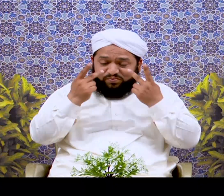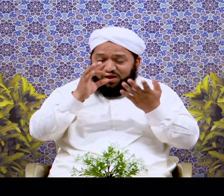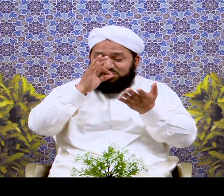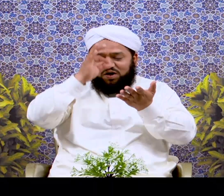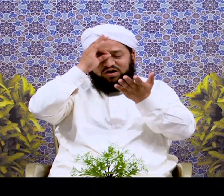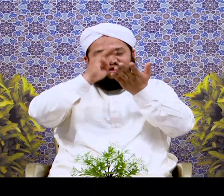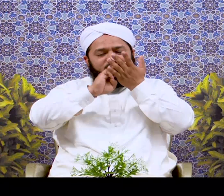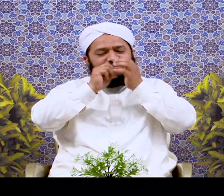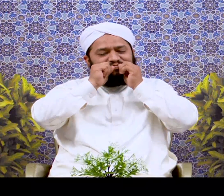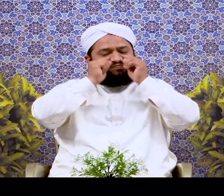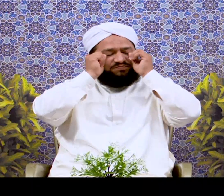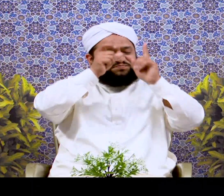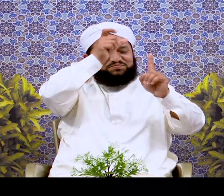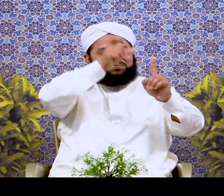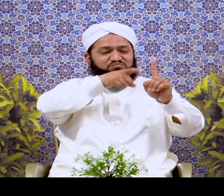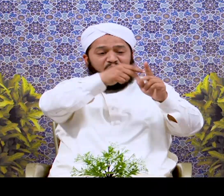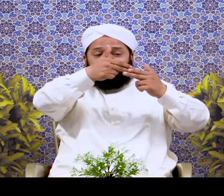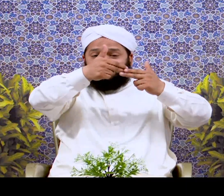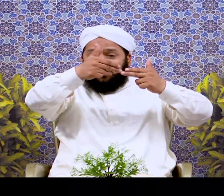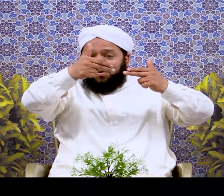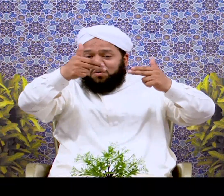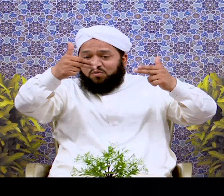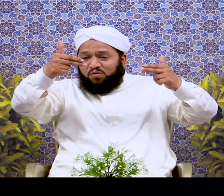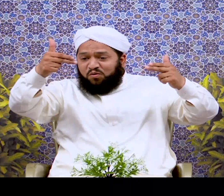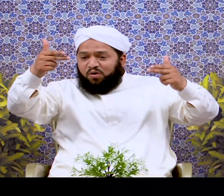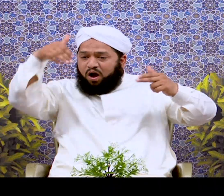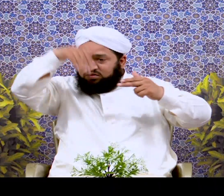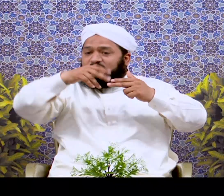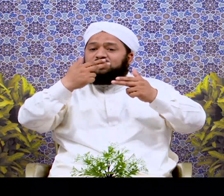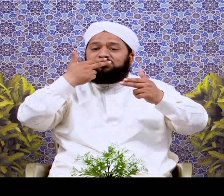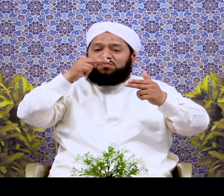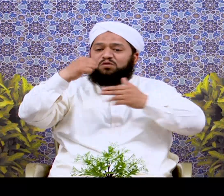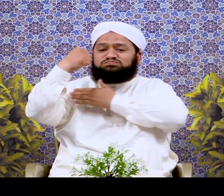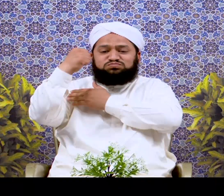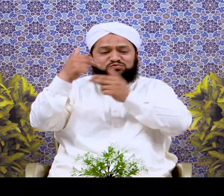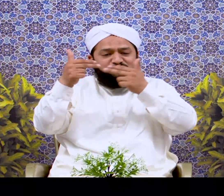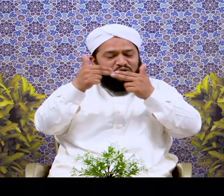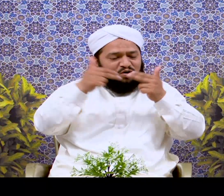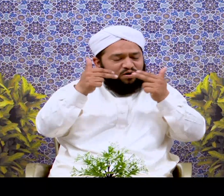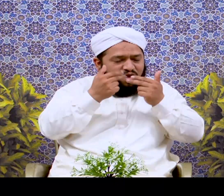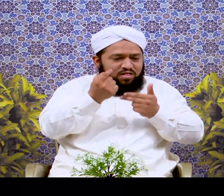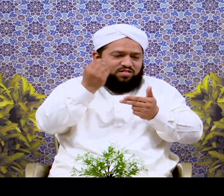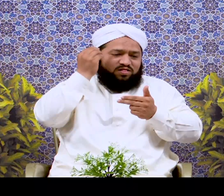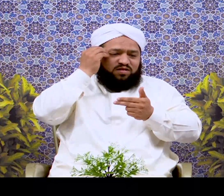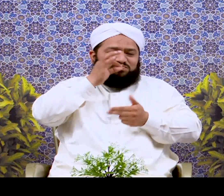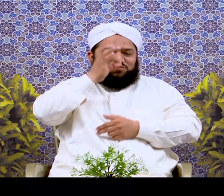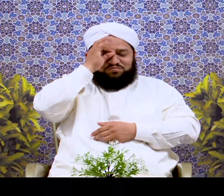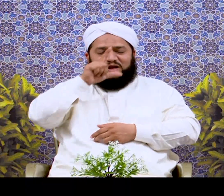علیہ وآلہ وصحبہ وسلم میں پائے جانے والے چند معجزات سن کر دل میں عشق مصطفیٰ بڑھانے کی کوشش کرتے